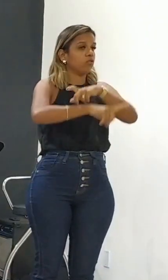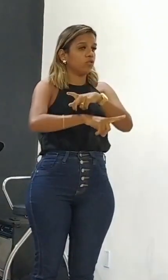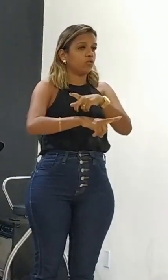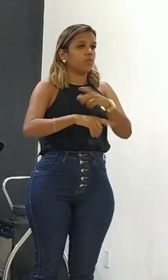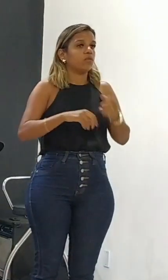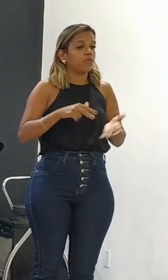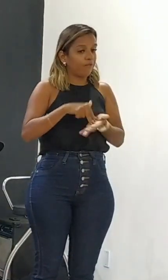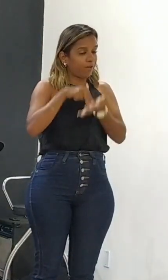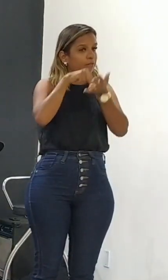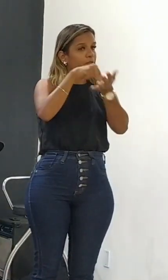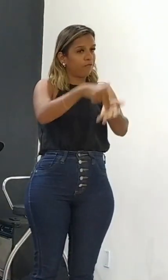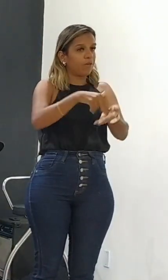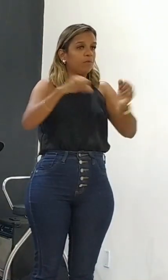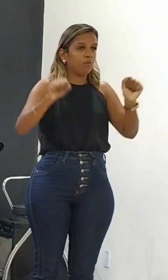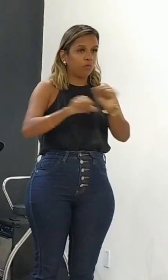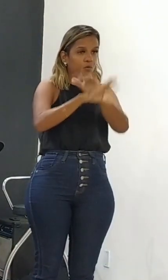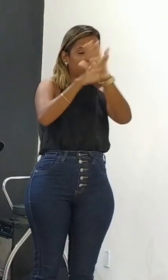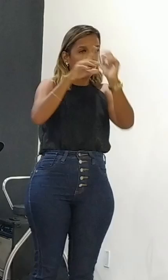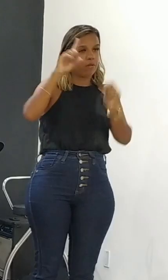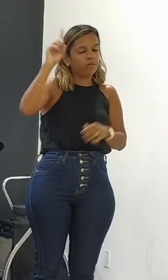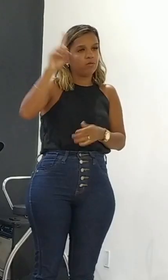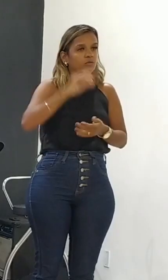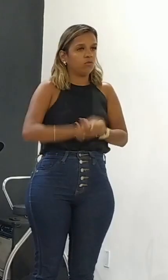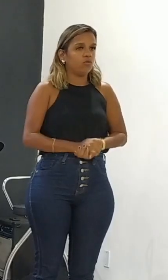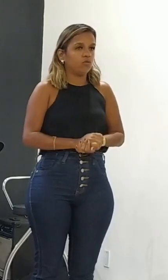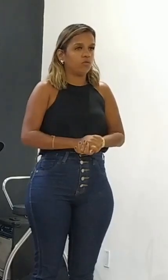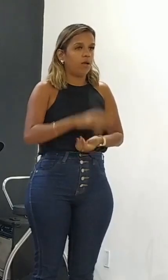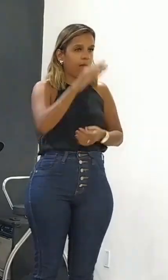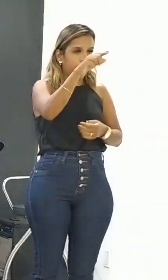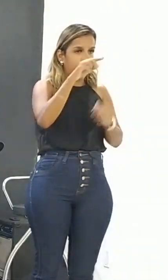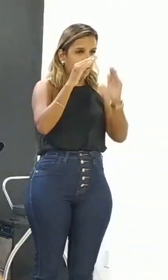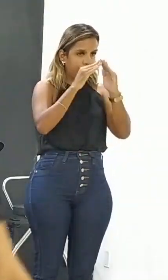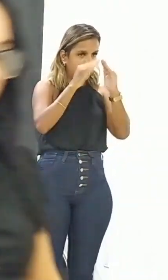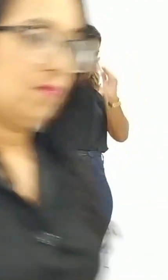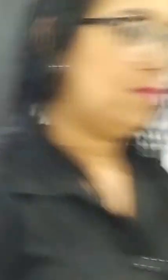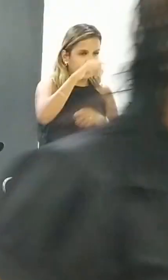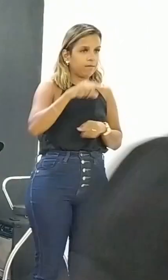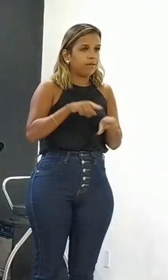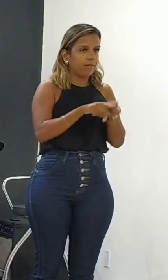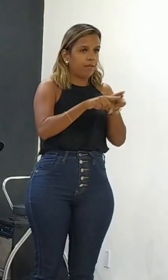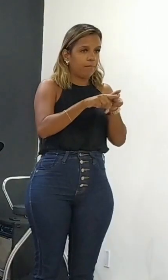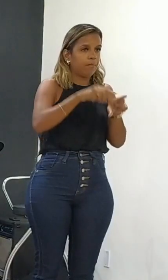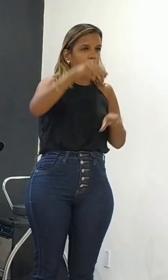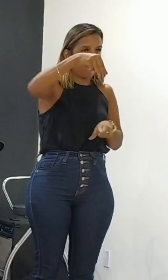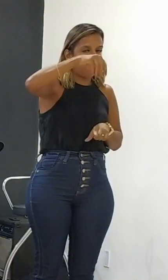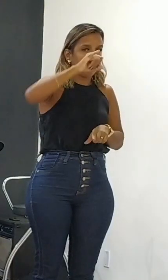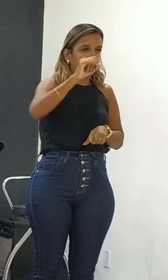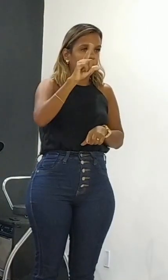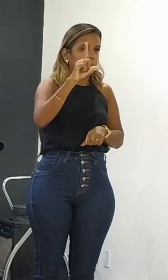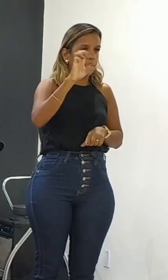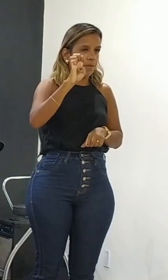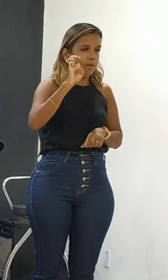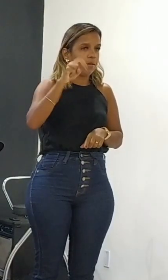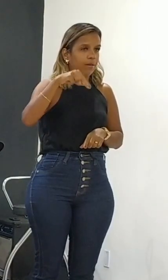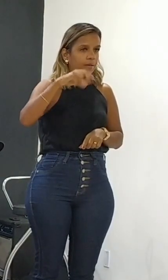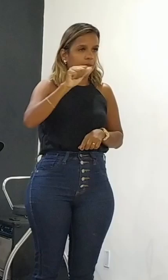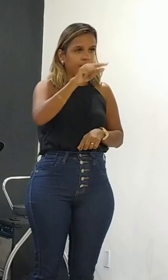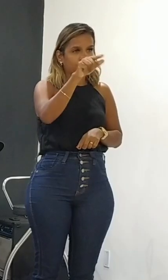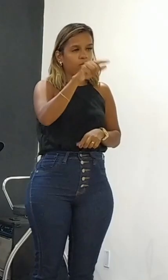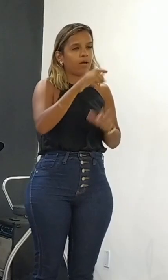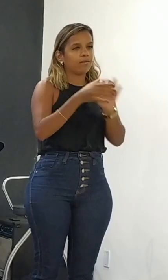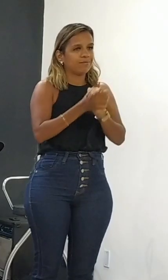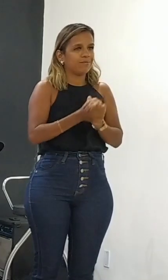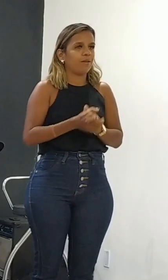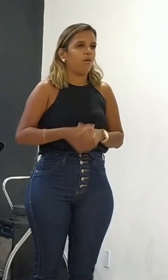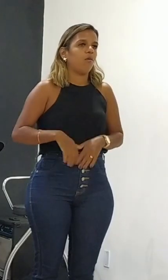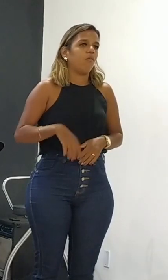né mesmo, Paulo? Né? Ontem lá o muro lá à frente da casa quase toda caiu, né? Hoje o irmão Paulo passou o dia